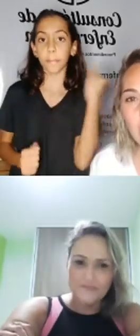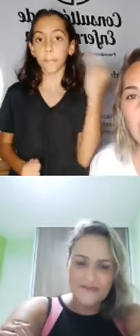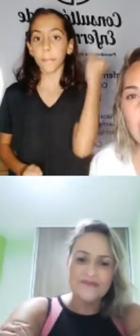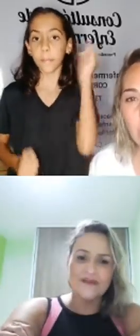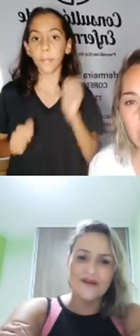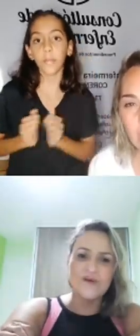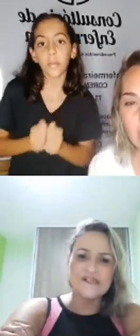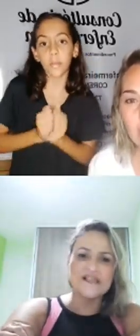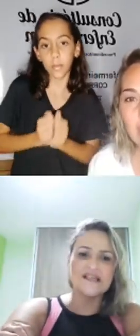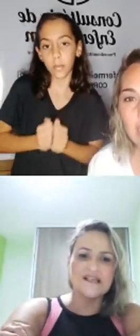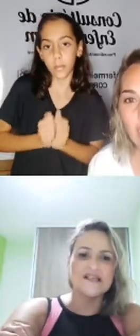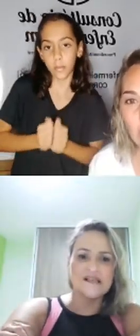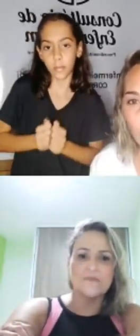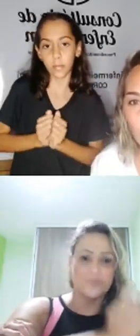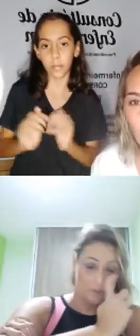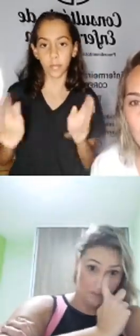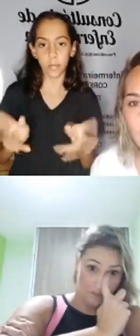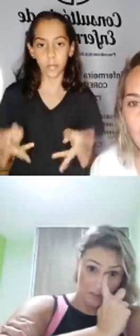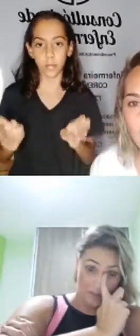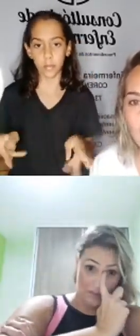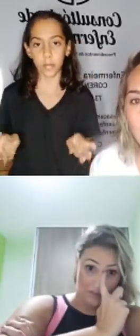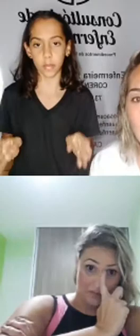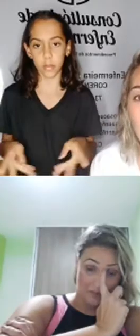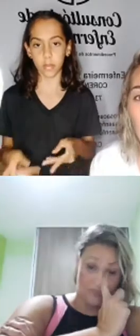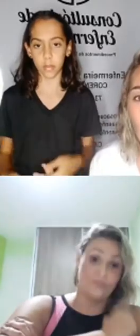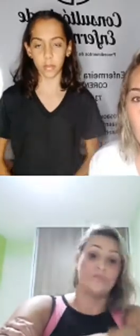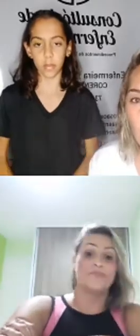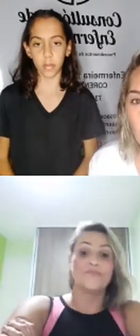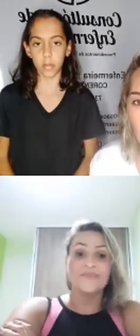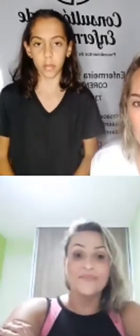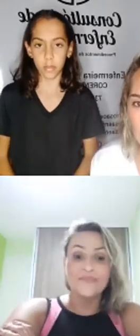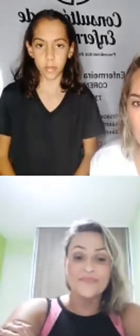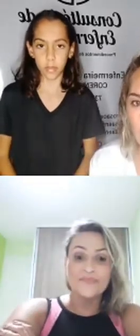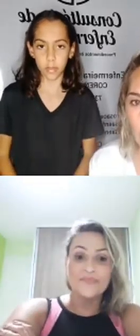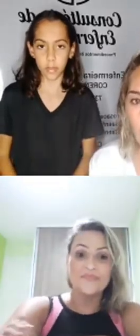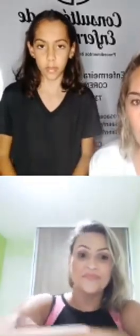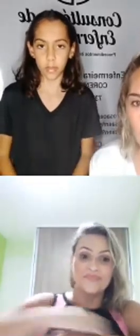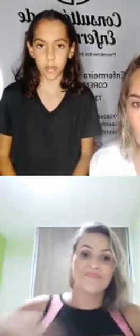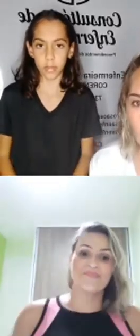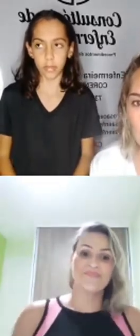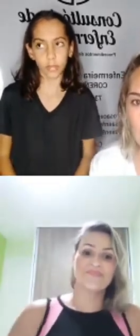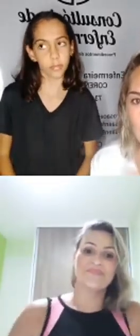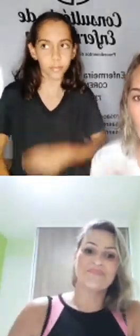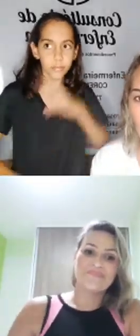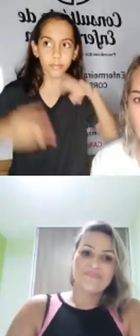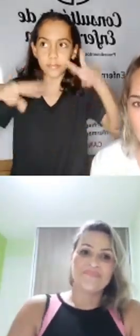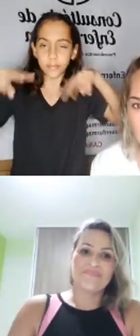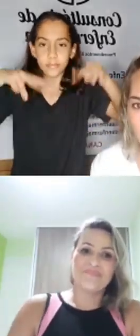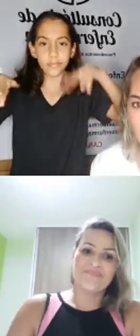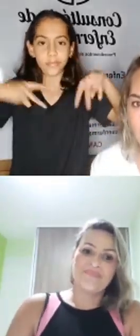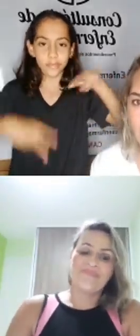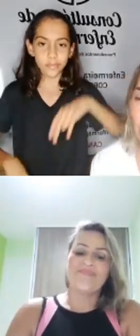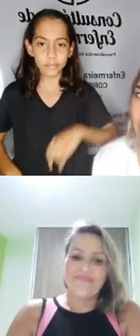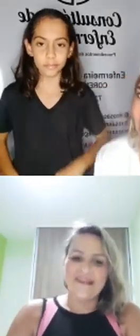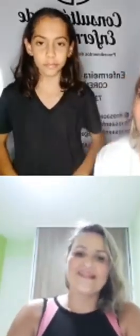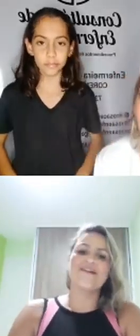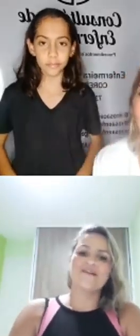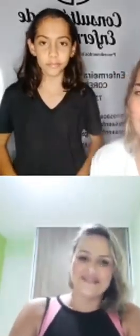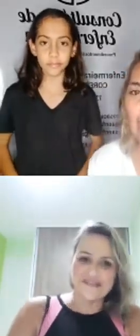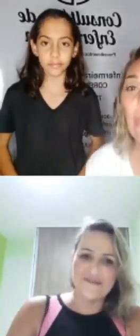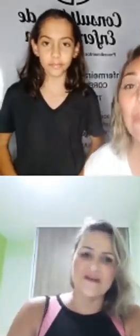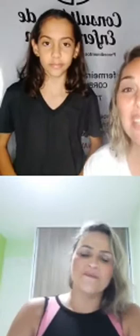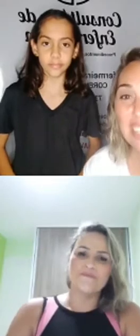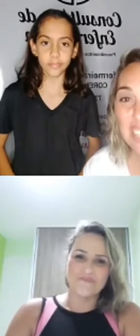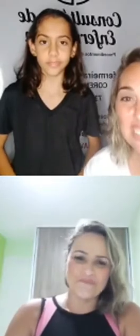dentro dessas Com mudanças, desse certeza. assunto, né? Eu fico assim, boiando com essa interpretação, né? Então eu fico assim, será